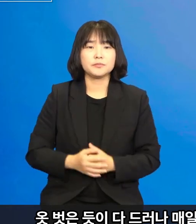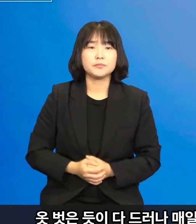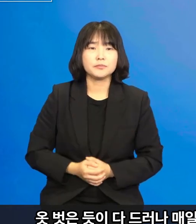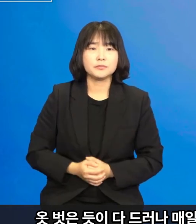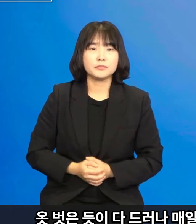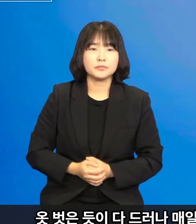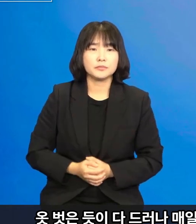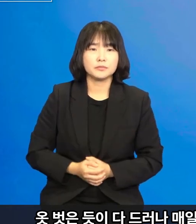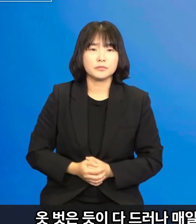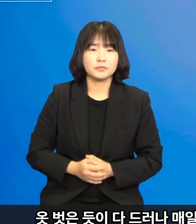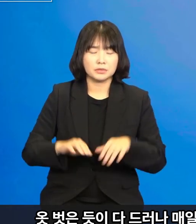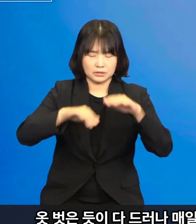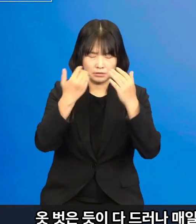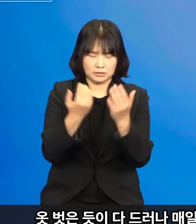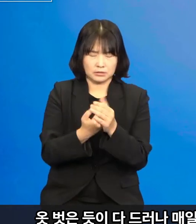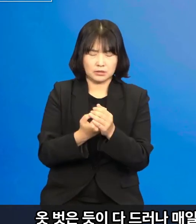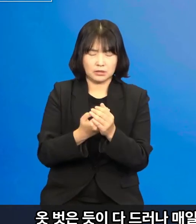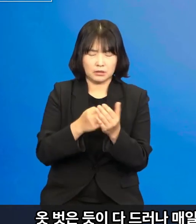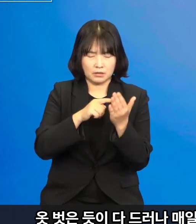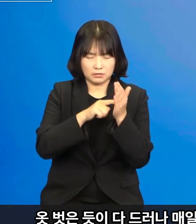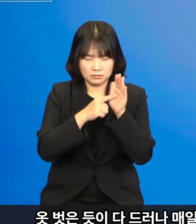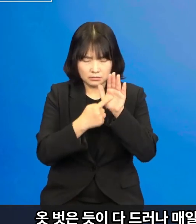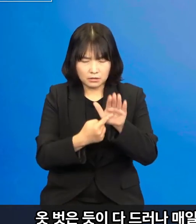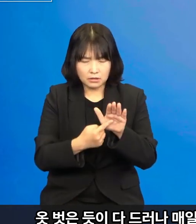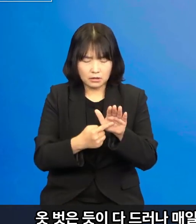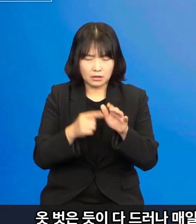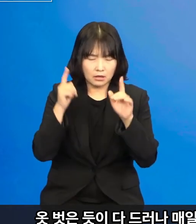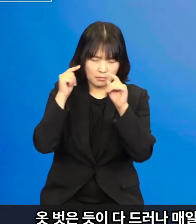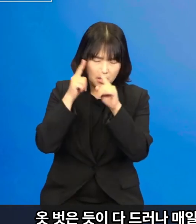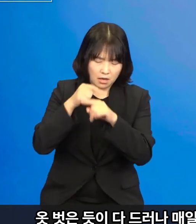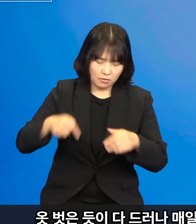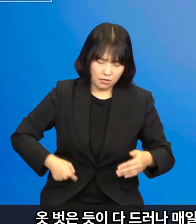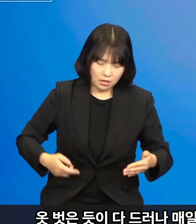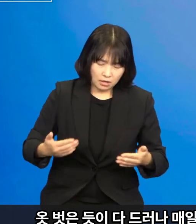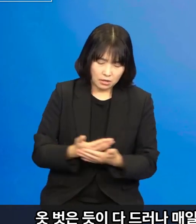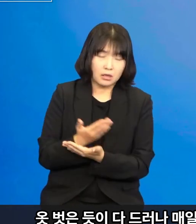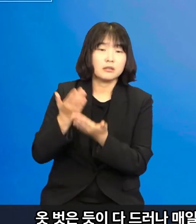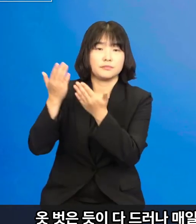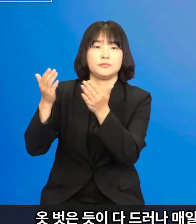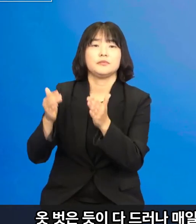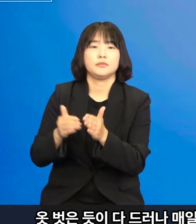옷 벗은 듯이 다 드러나 매일 진심으로 회개할 수밖에 없었습니다.